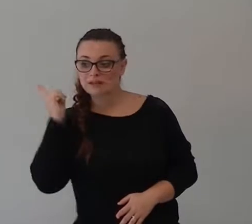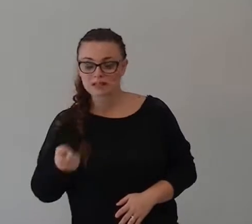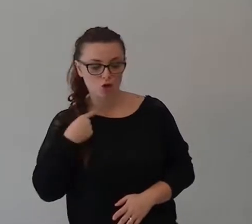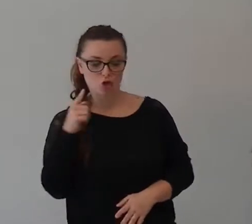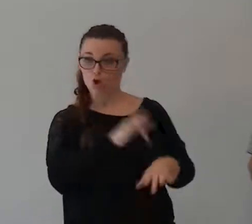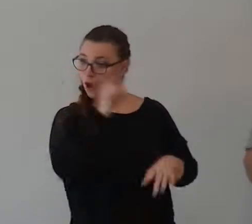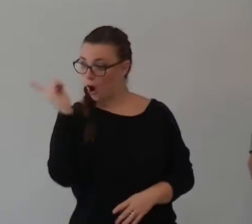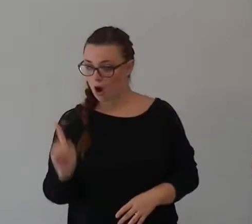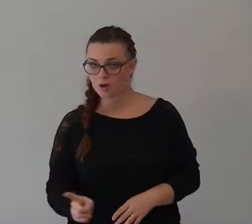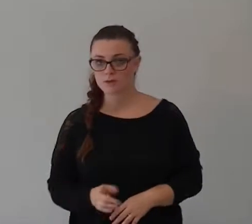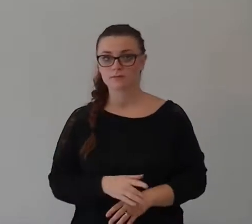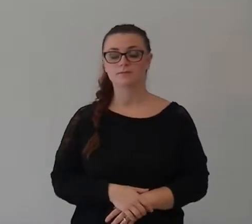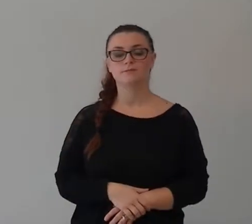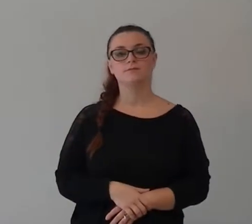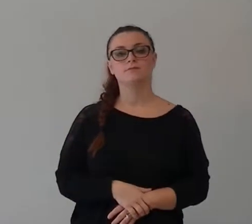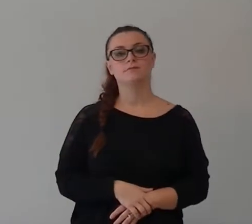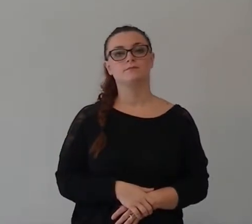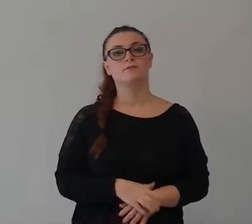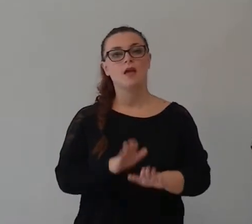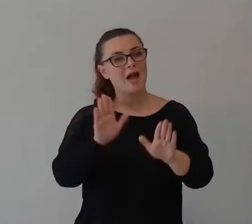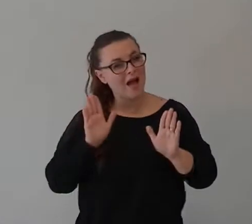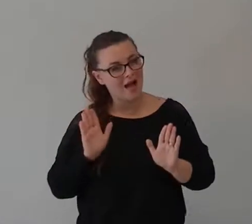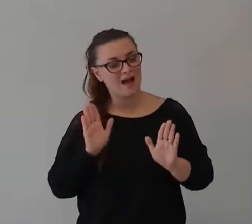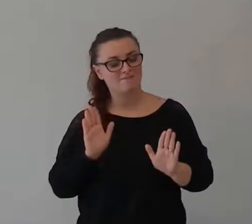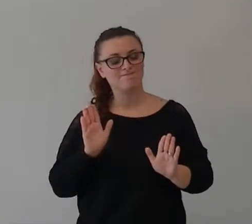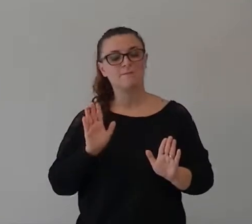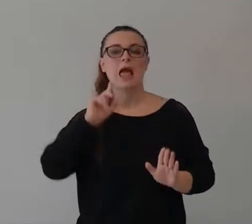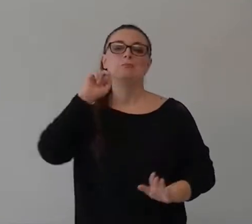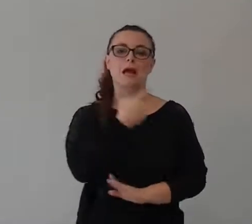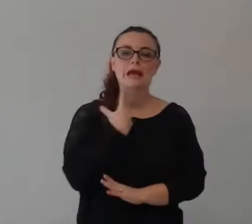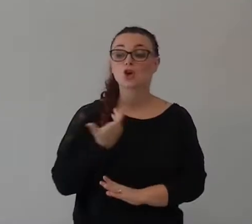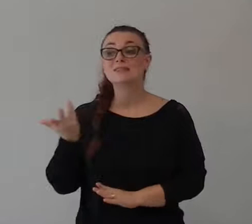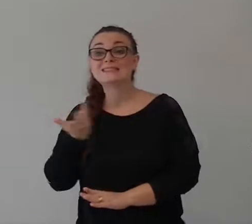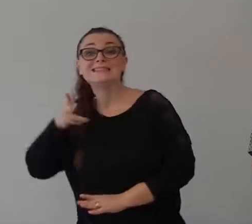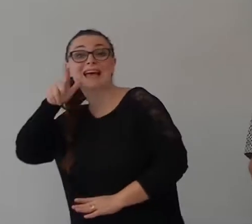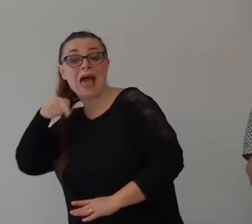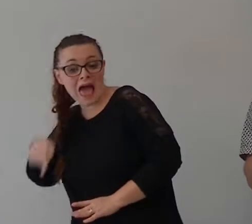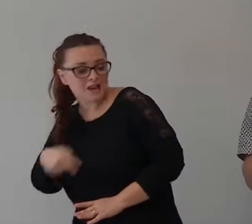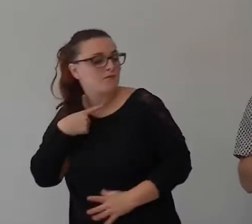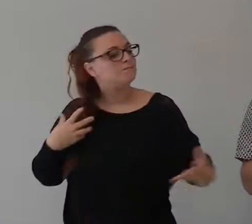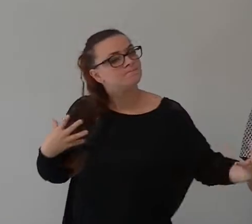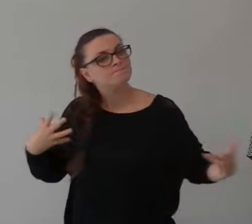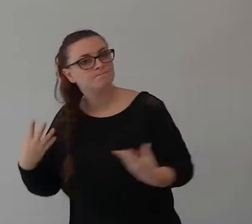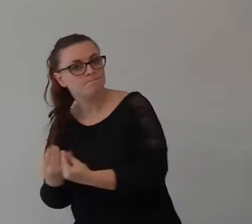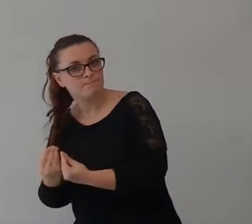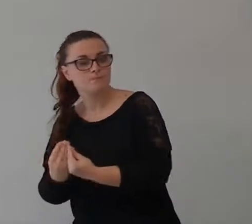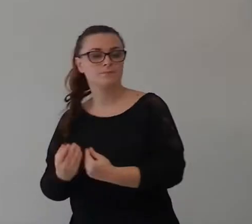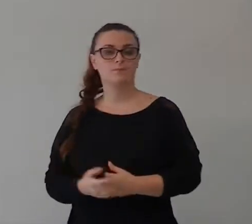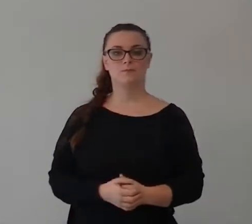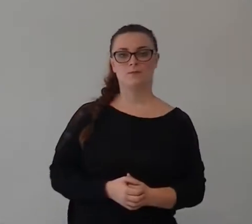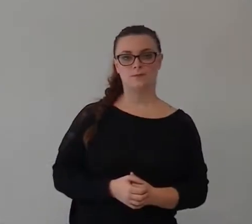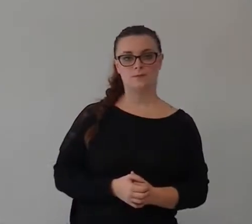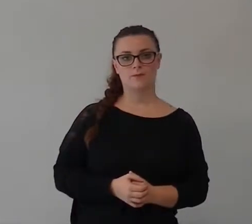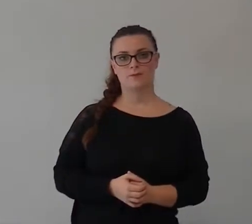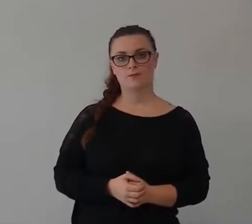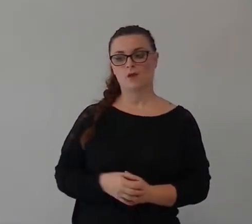me. Anzi, fa una cosa: stai assieme con le mie serve. Stai assieme con le mie serve. Sono le mie serve, per cui sono